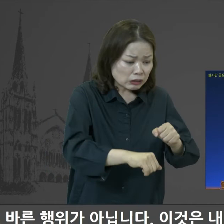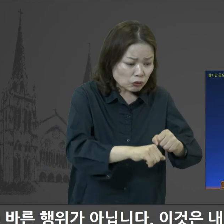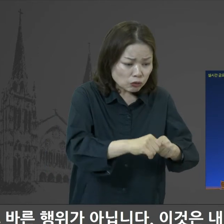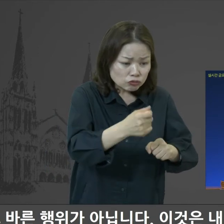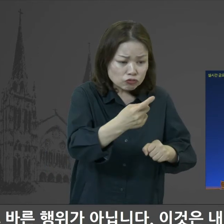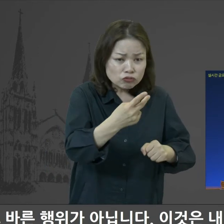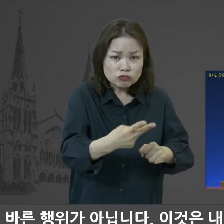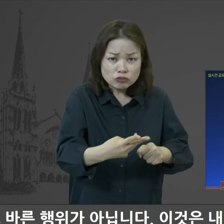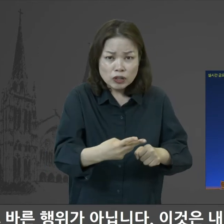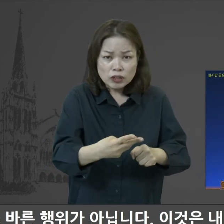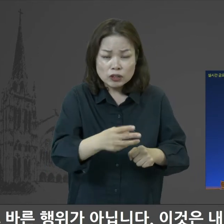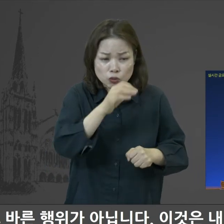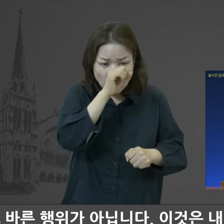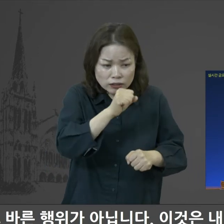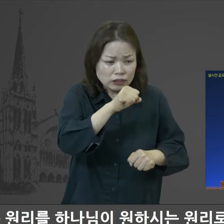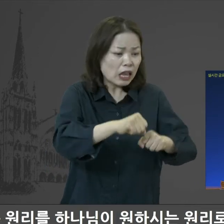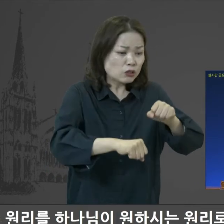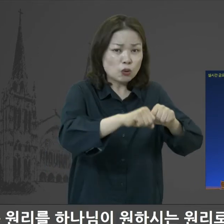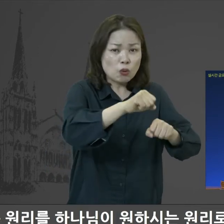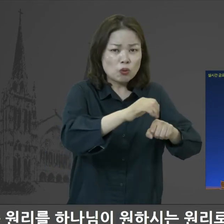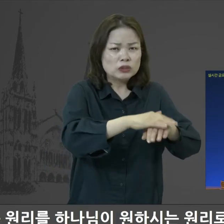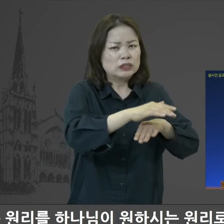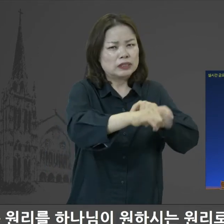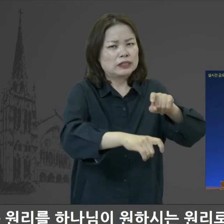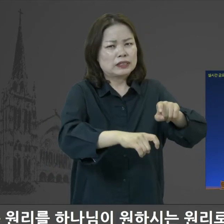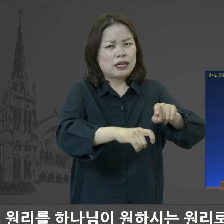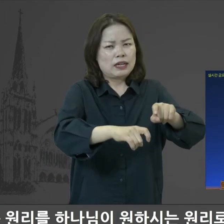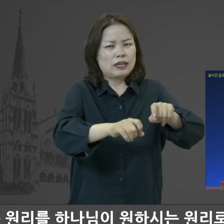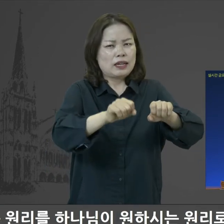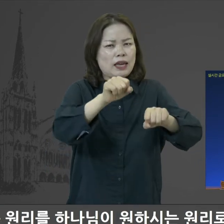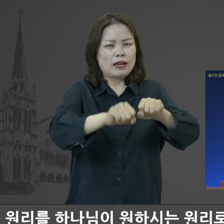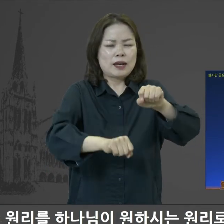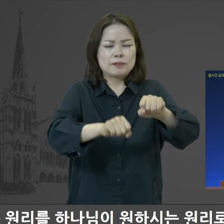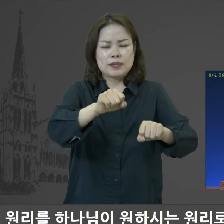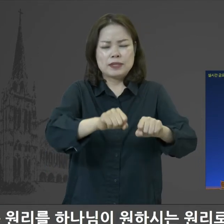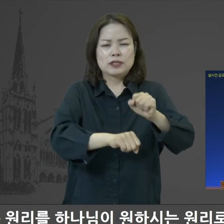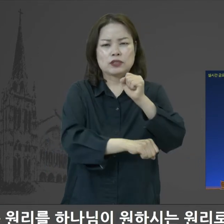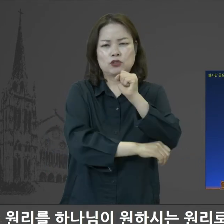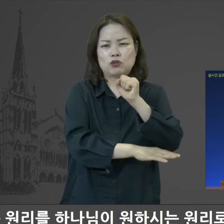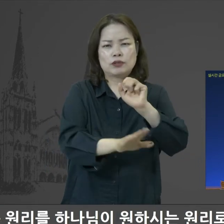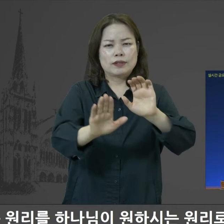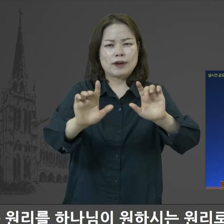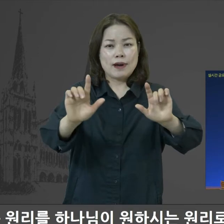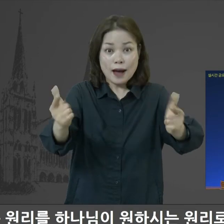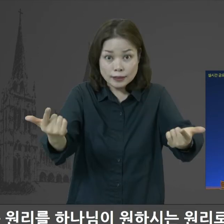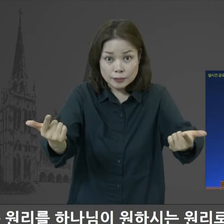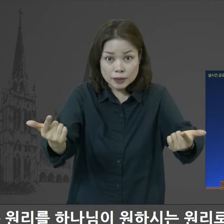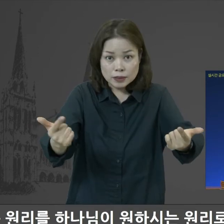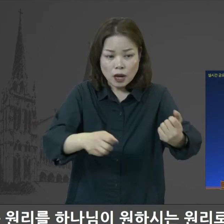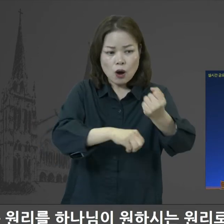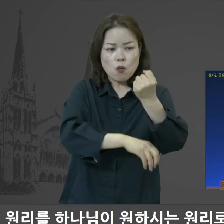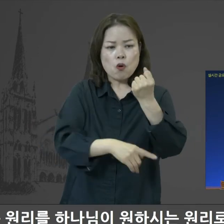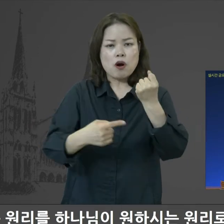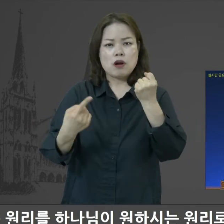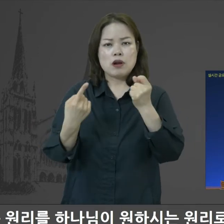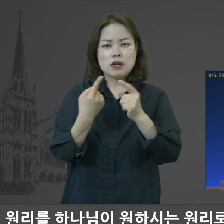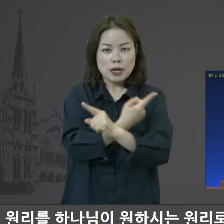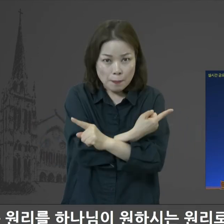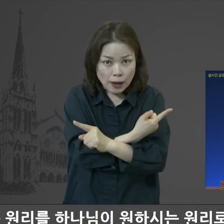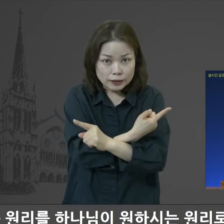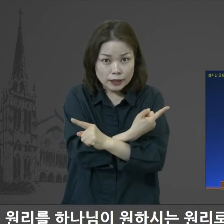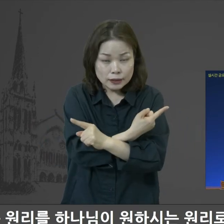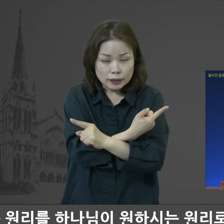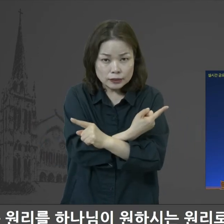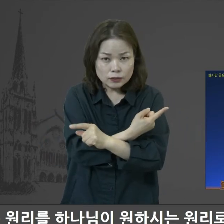개 잘하는 거, 이것이 행함이 근원이 아니라는 겁니다. 원리가 바뀌어서 그런 행동들이 나와야